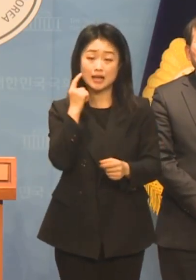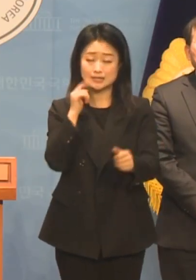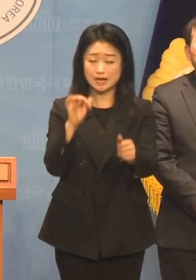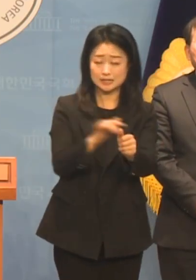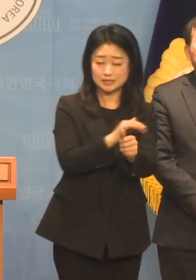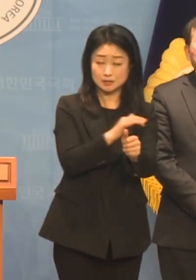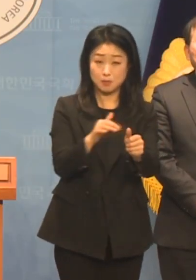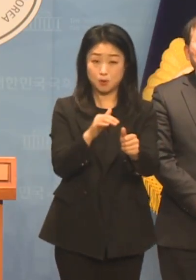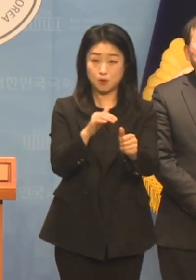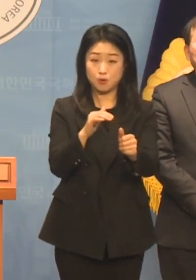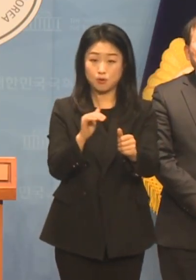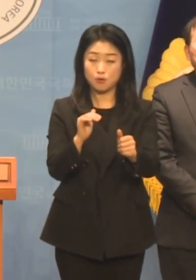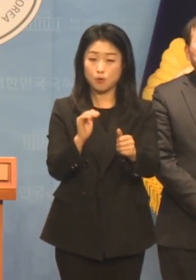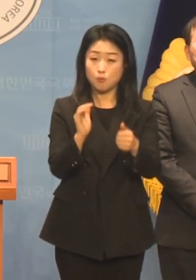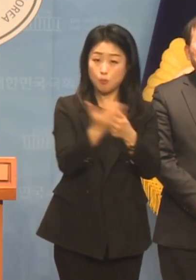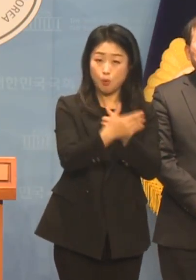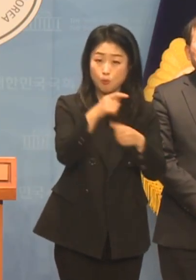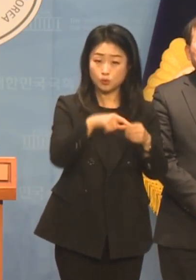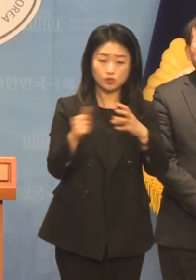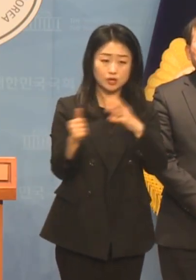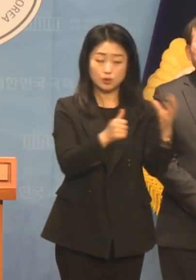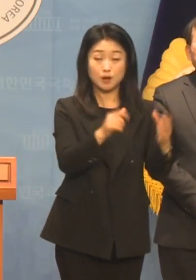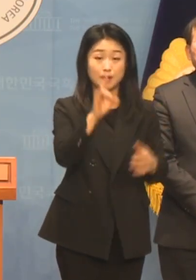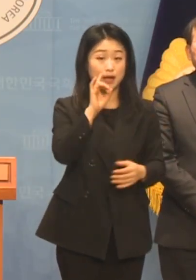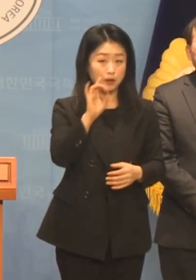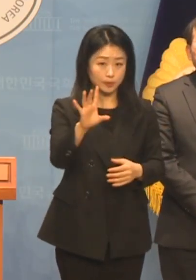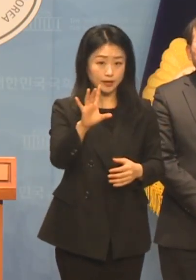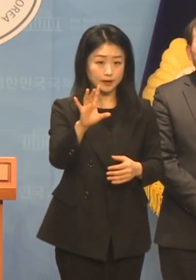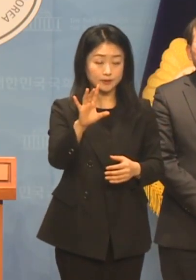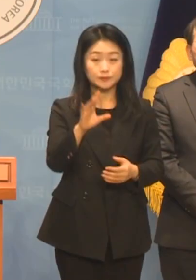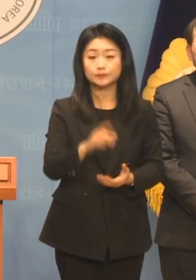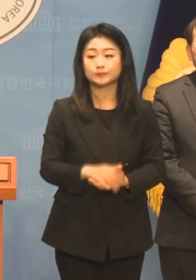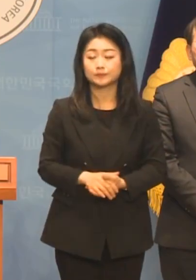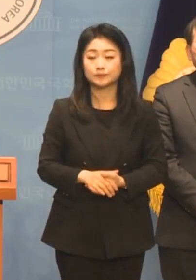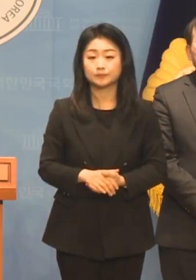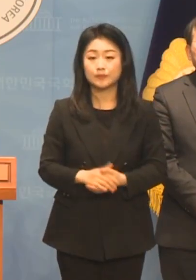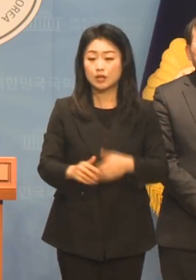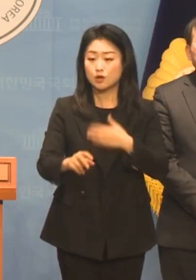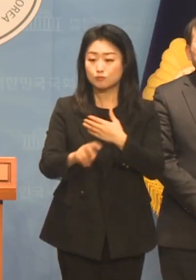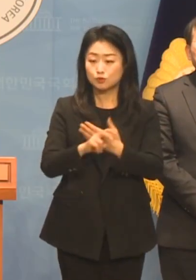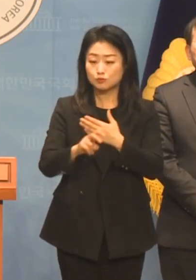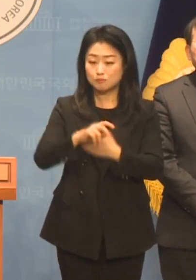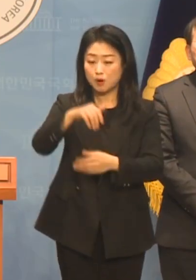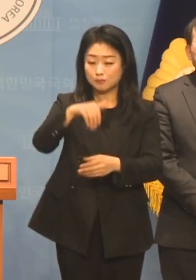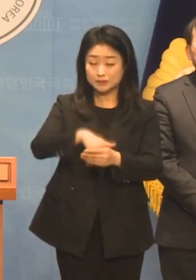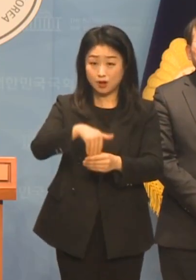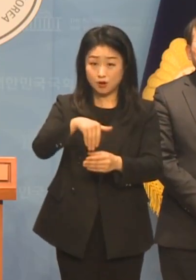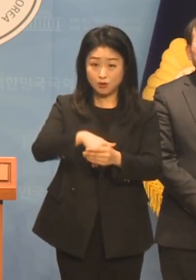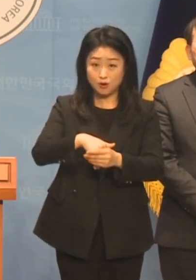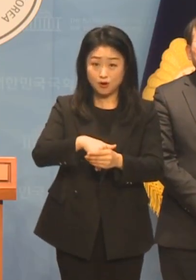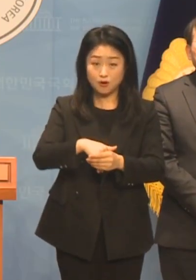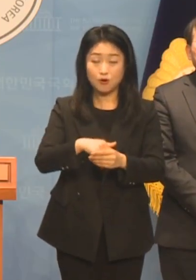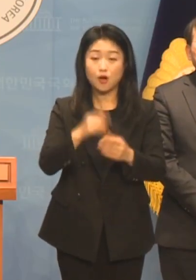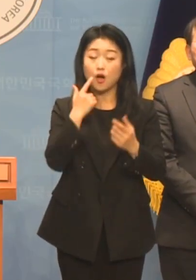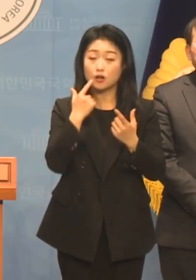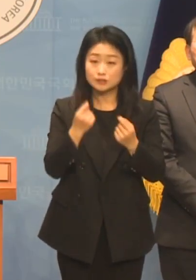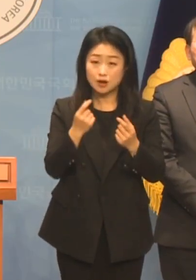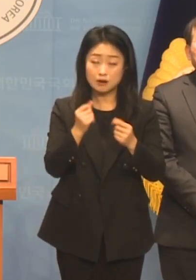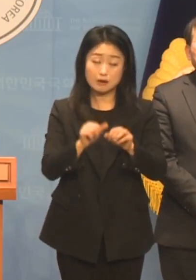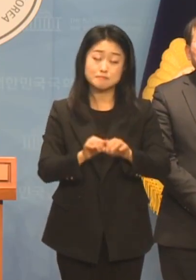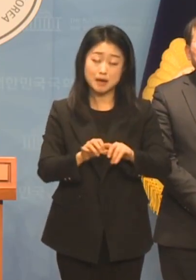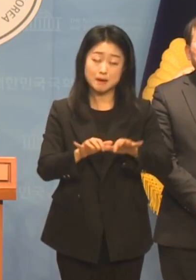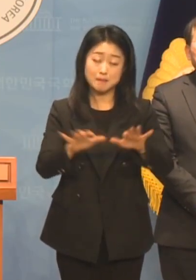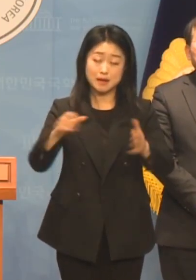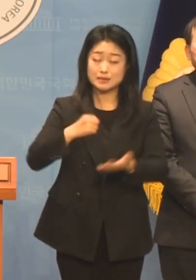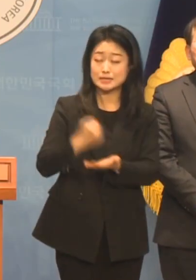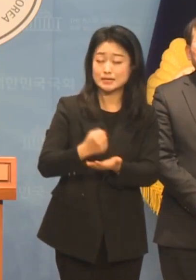방패로 악용되어서는 안 됩니다. 부정선거 음모론과 같은 독보섯이 우리 사회에 다시는 자라지 못하고